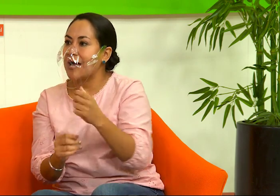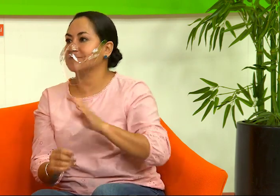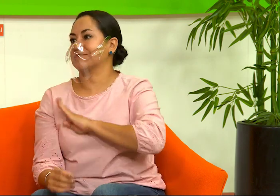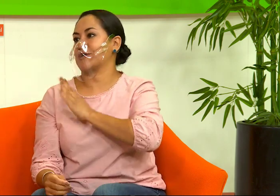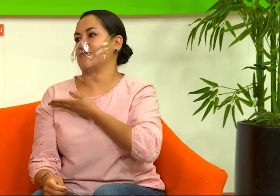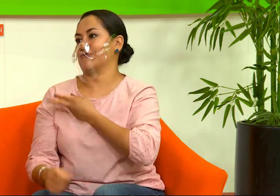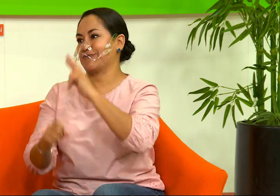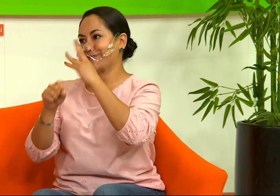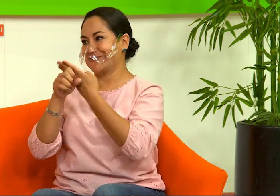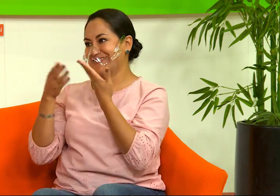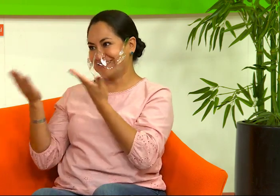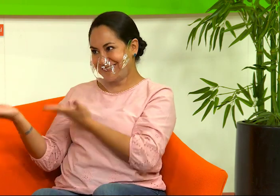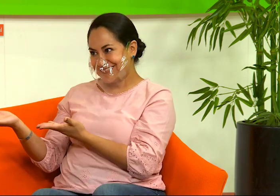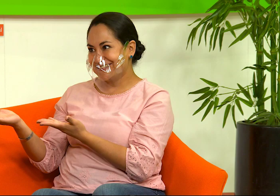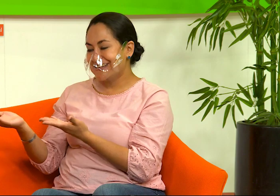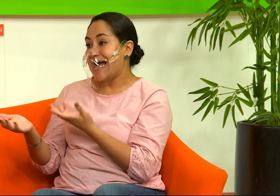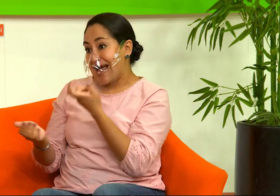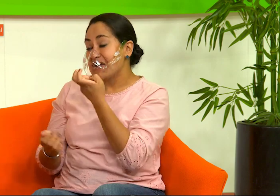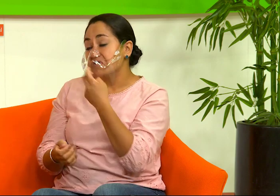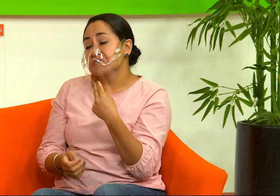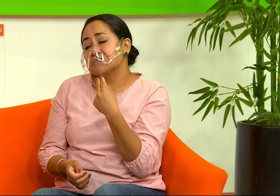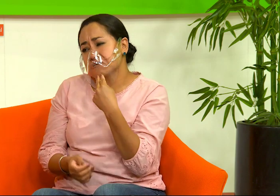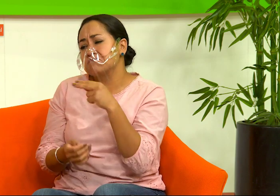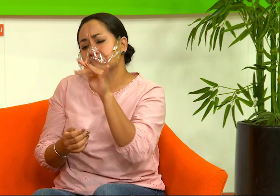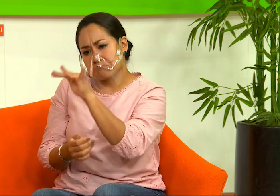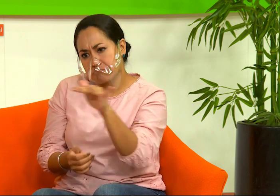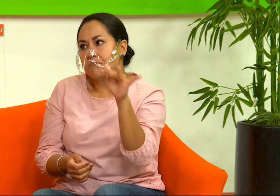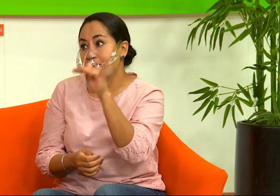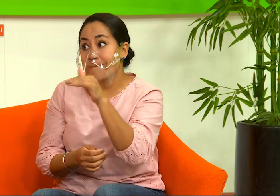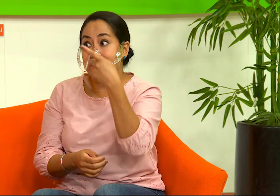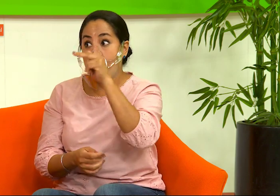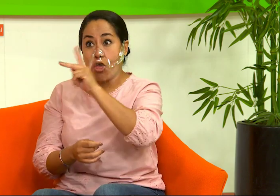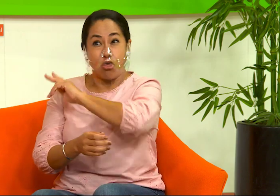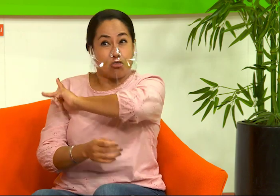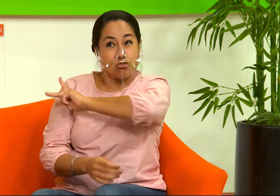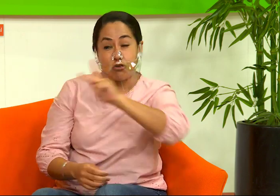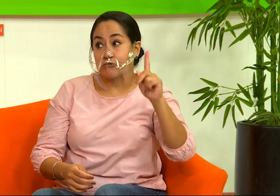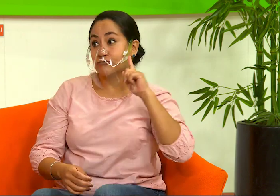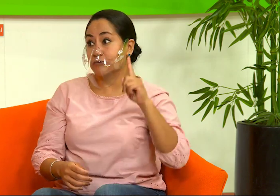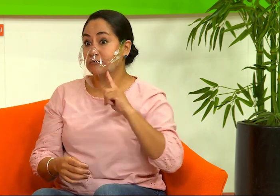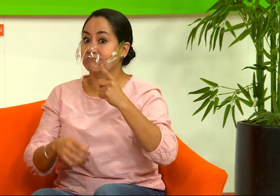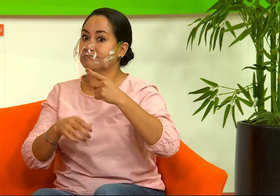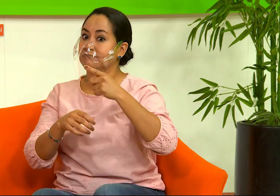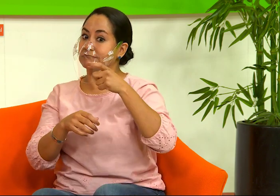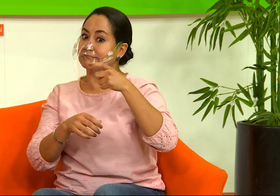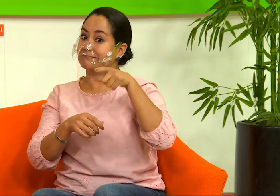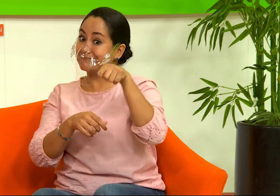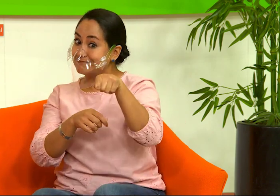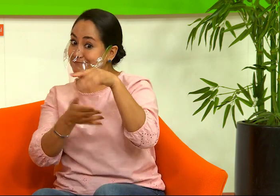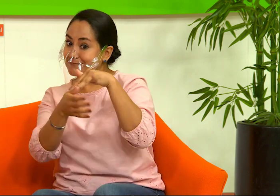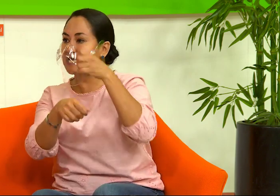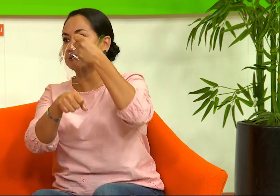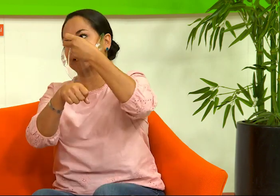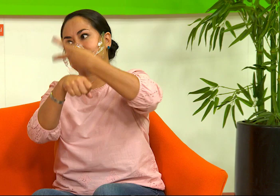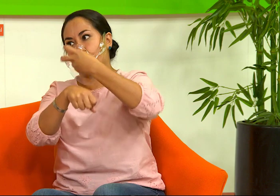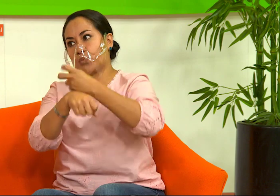ese artículo? Ahí es cuando entra la maestra y entonces explica estas situaciones gramaticales del español.